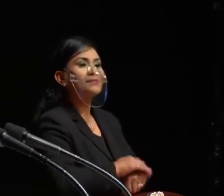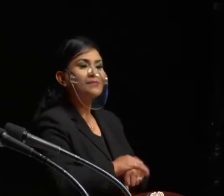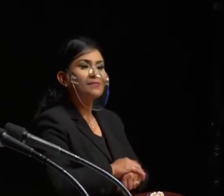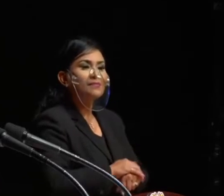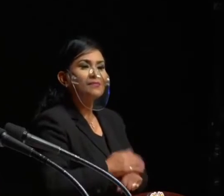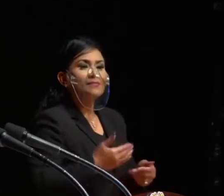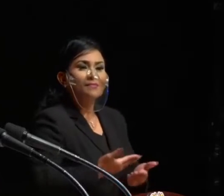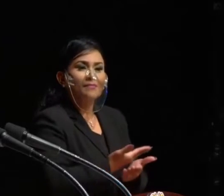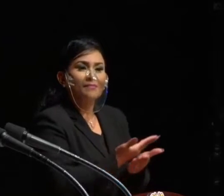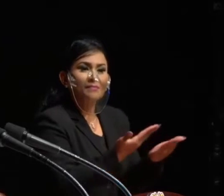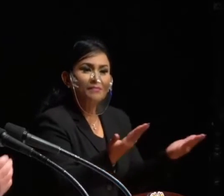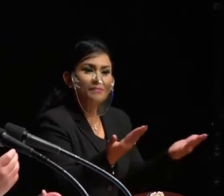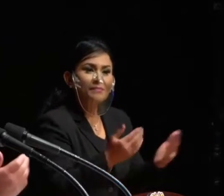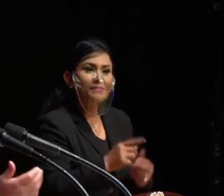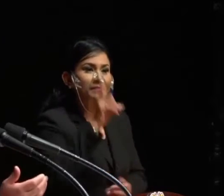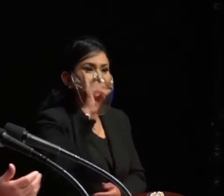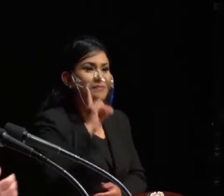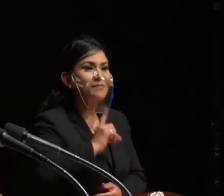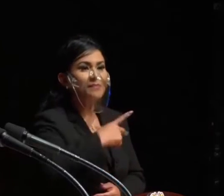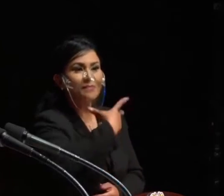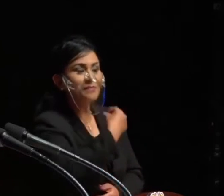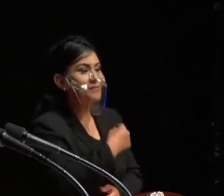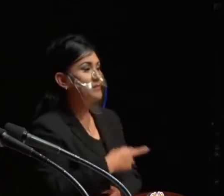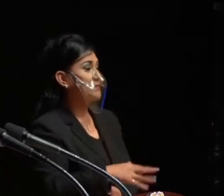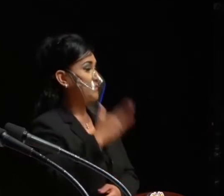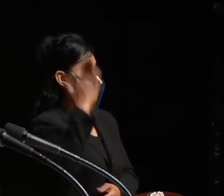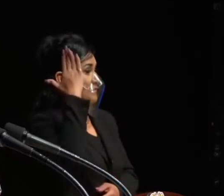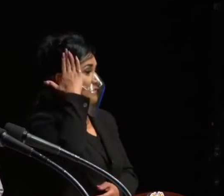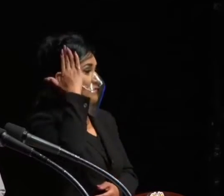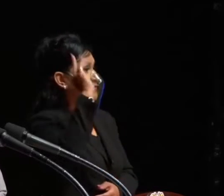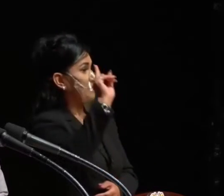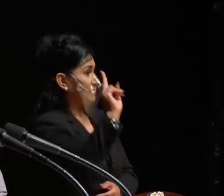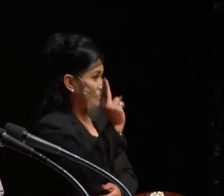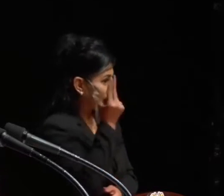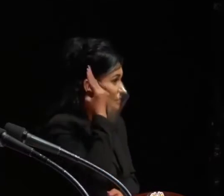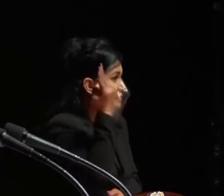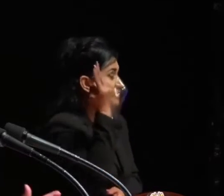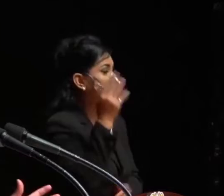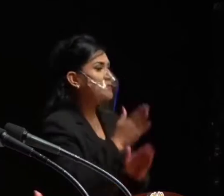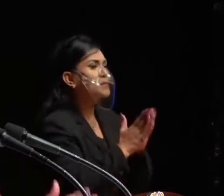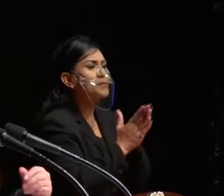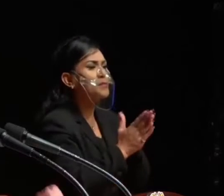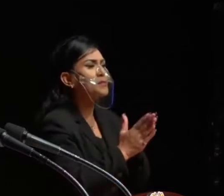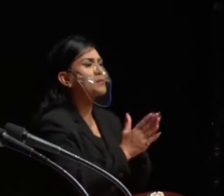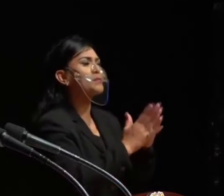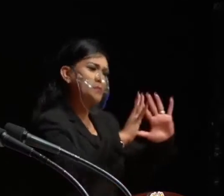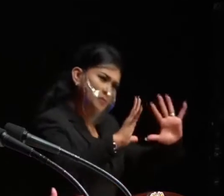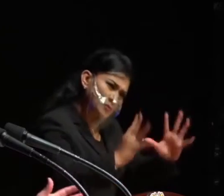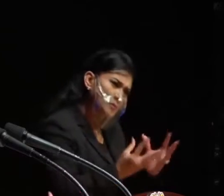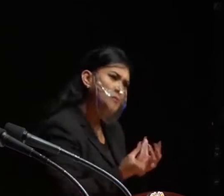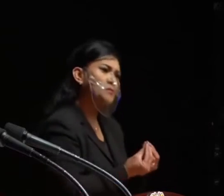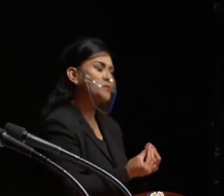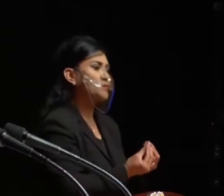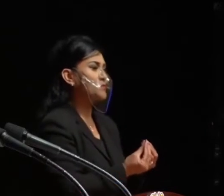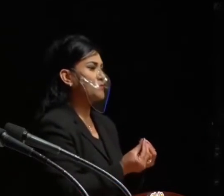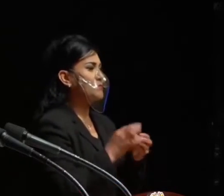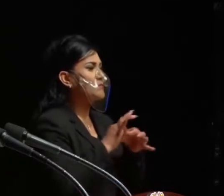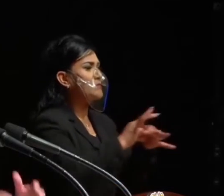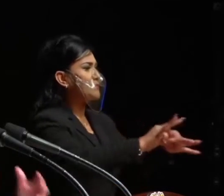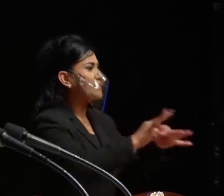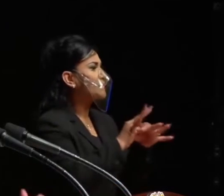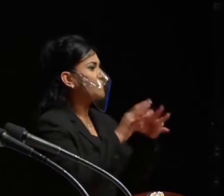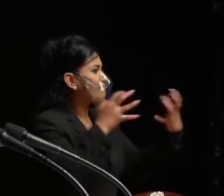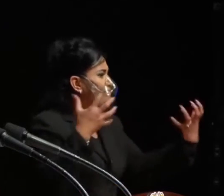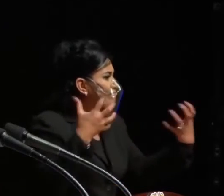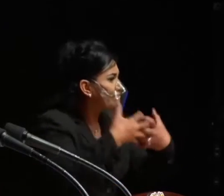amigos, parte que le da un nuevo valor, un nuevo sentido, rectores, a cualquier organización. Les pedimos que vayamos juntos, que hagamos una gran sinergia, que hagamos